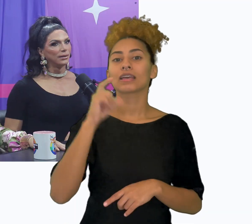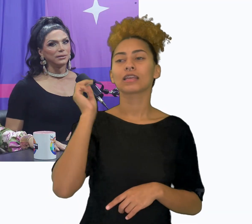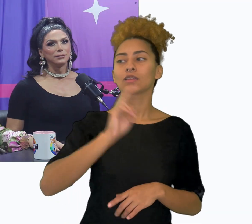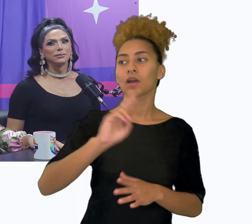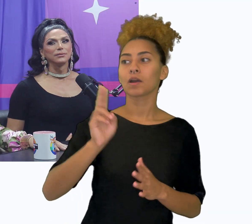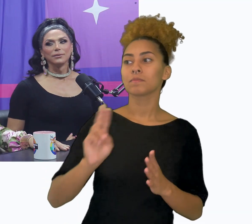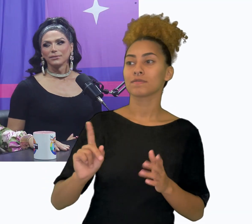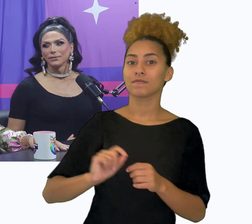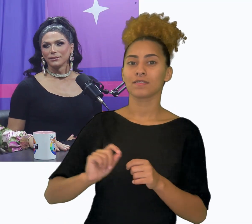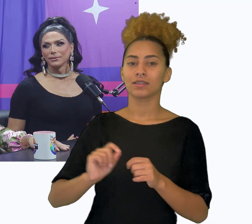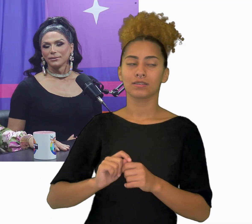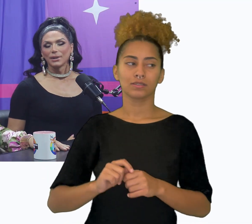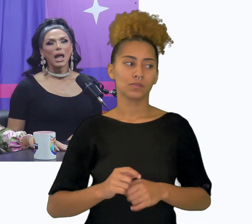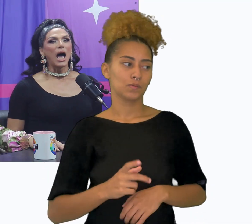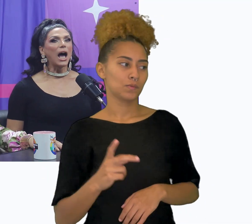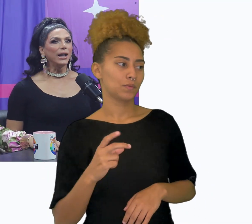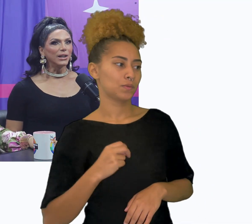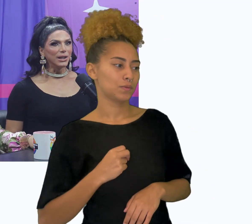Quero nomes.